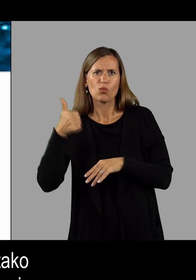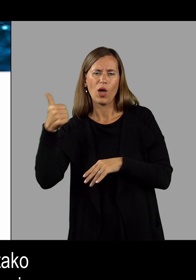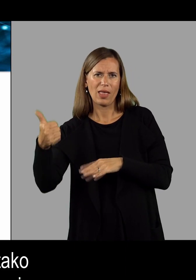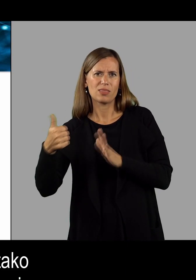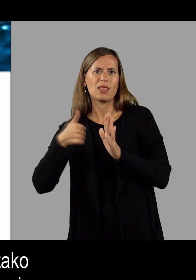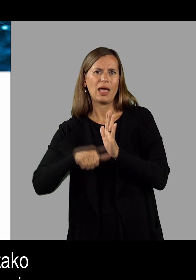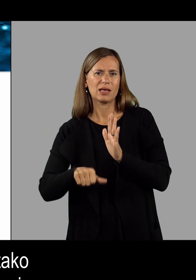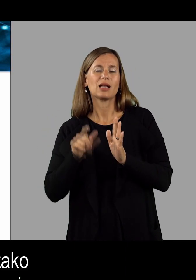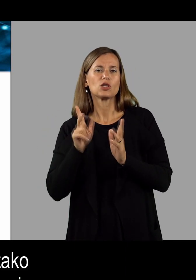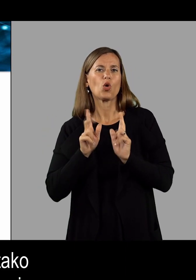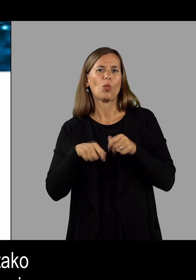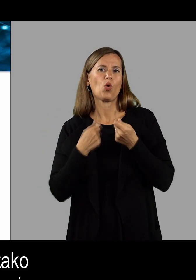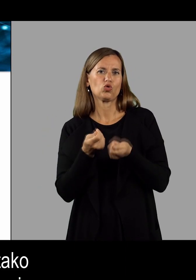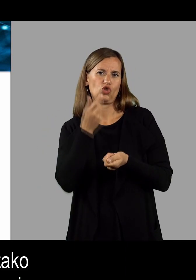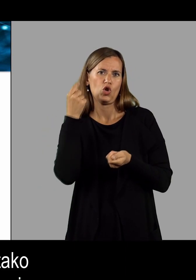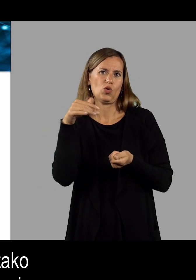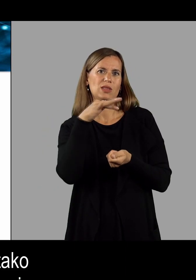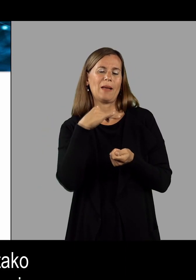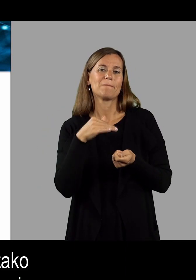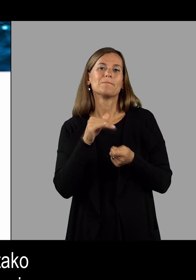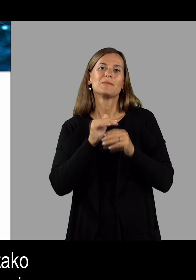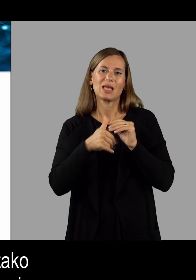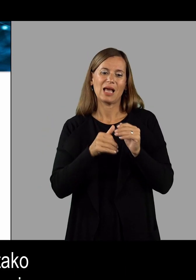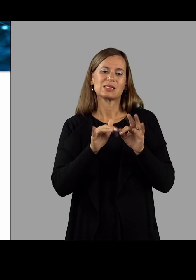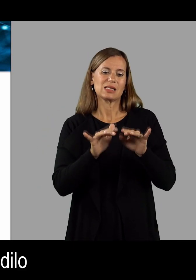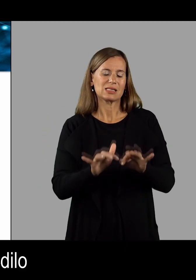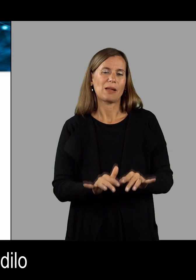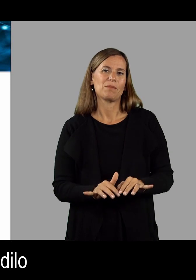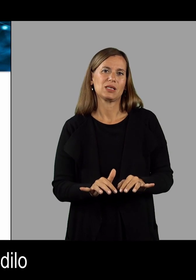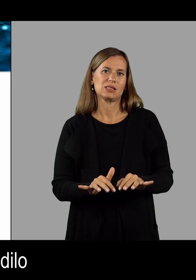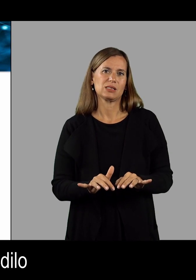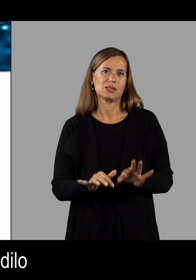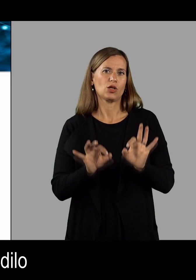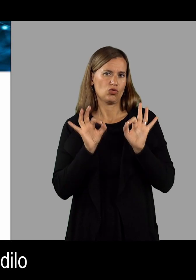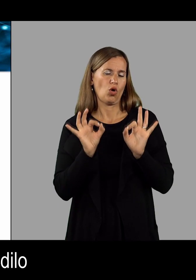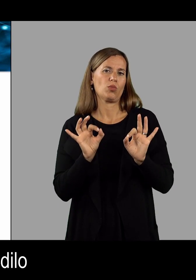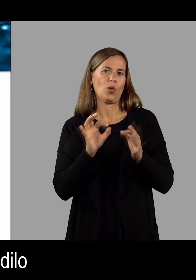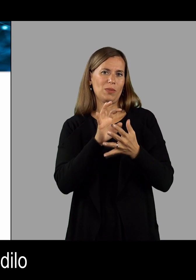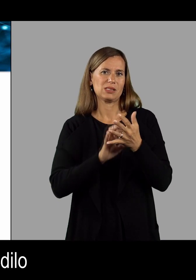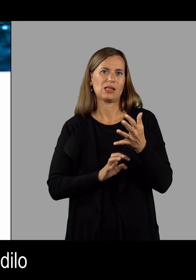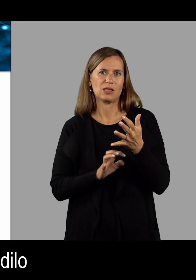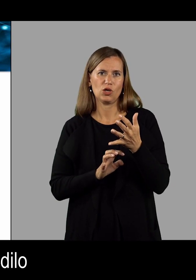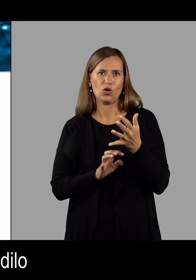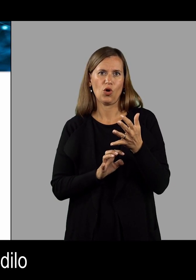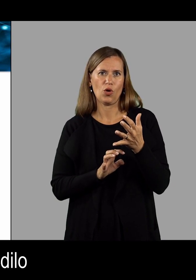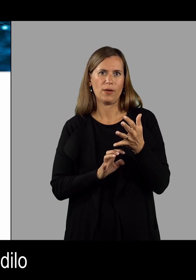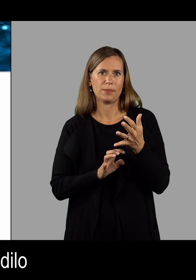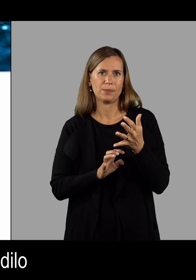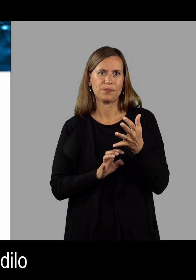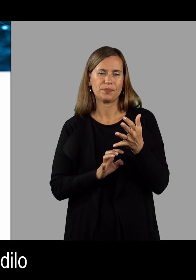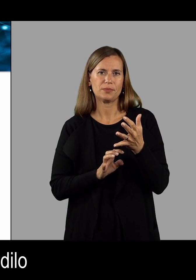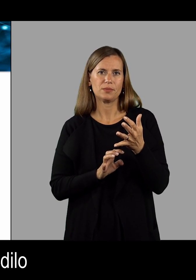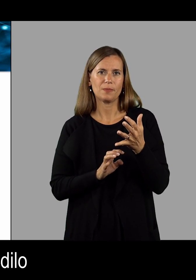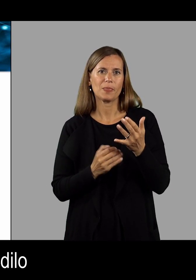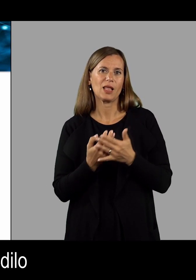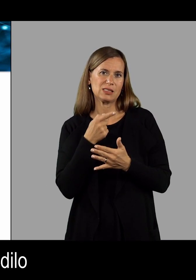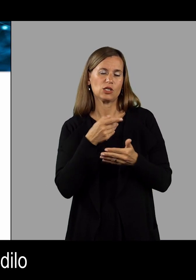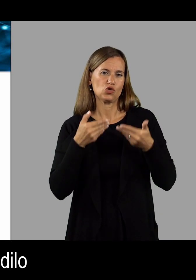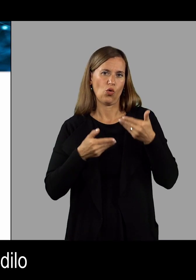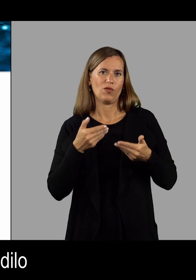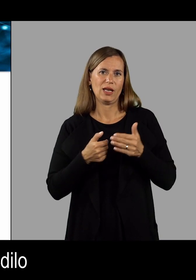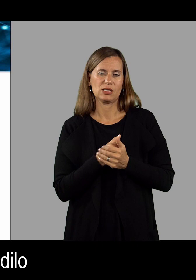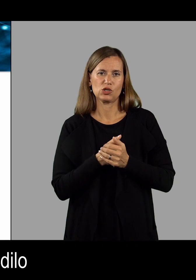Medtem ko strojepisec pa lahko opozori, umiri situacijo in opozori vse udeležene,